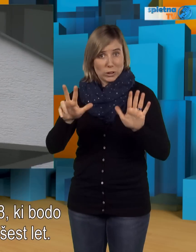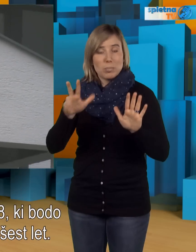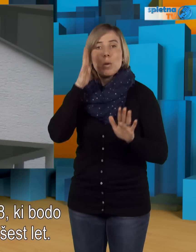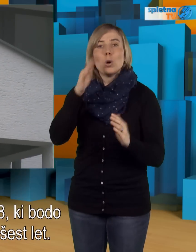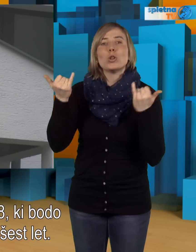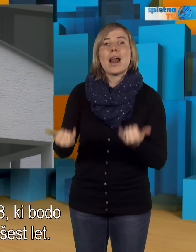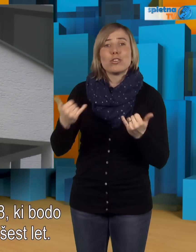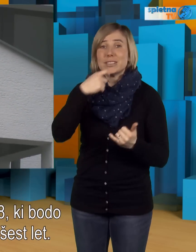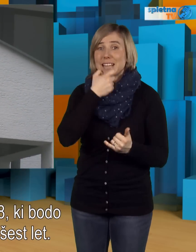let.